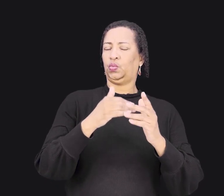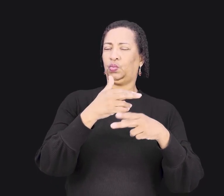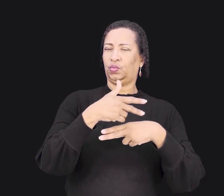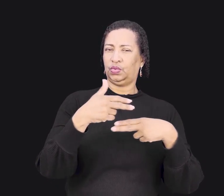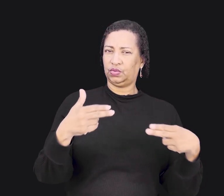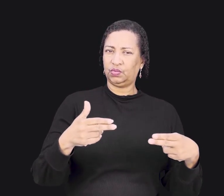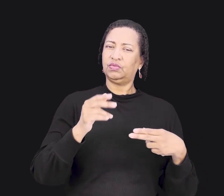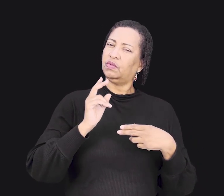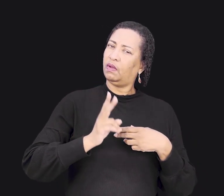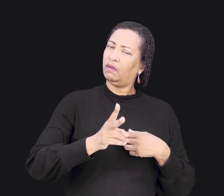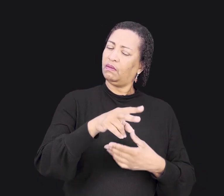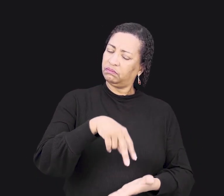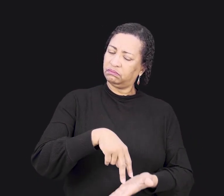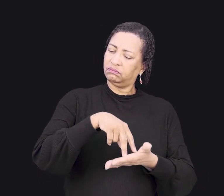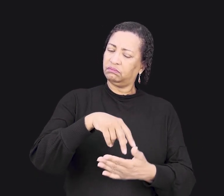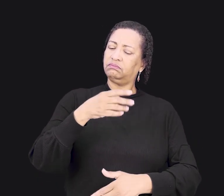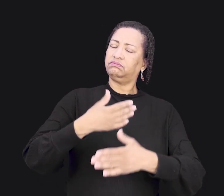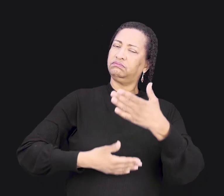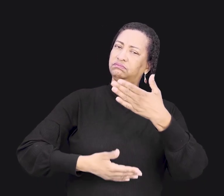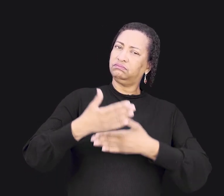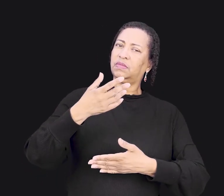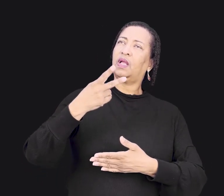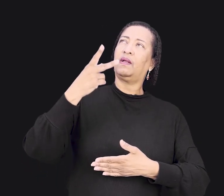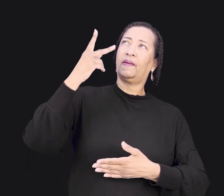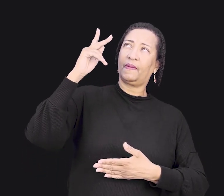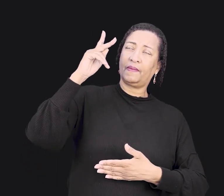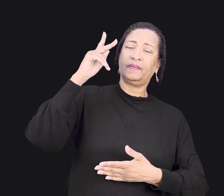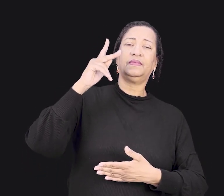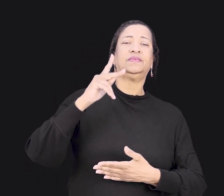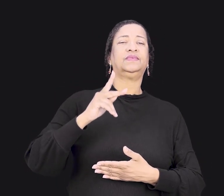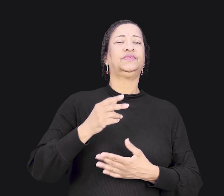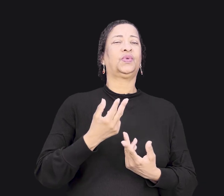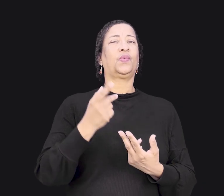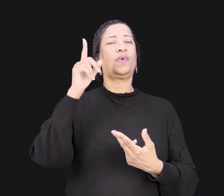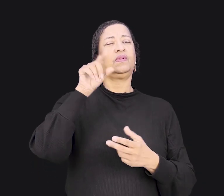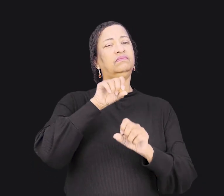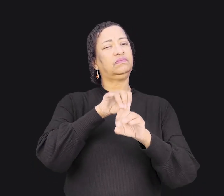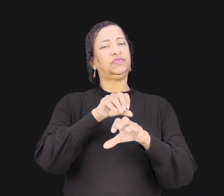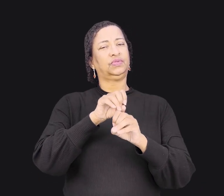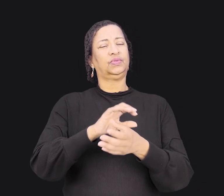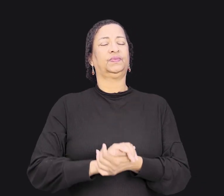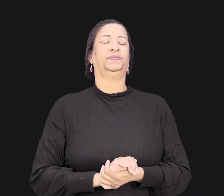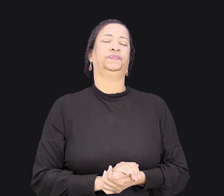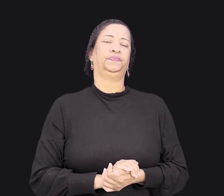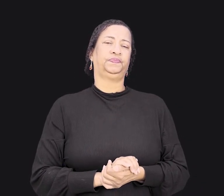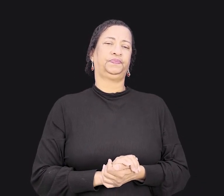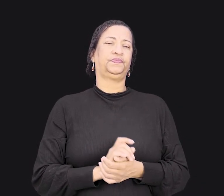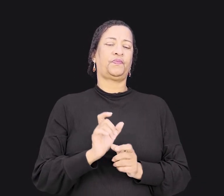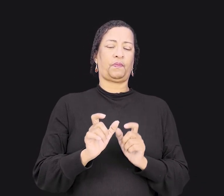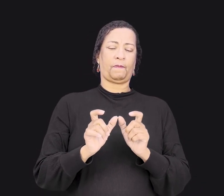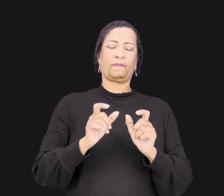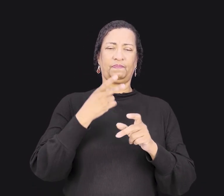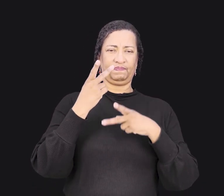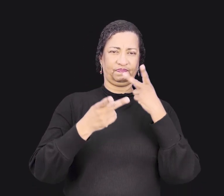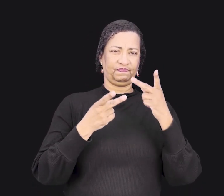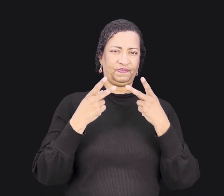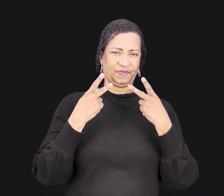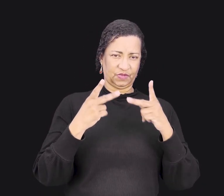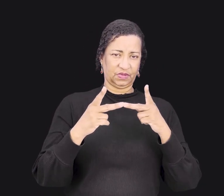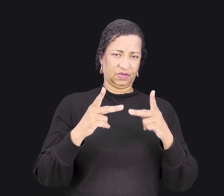coisas, permaneçam nele, como ele os ensinou. Essas palavras de João são muito parecidas com o que Paulo disse na sua segunda